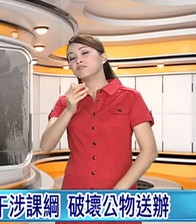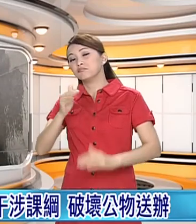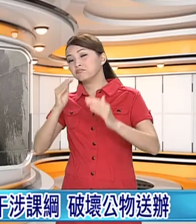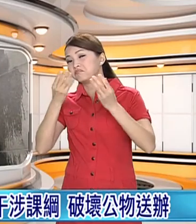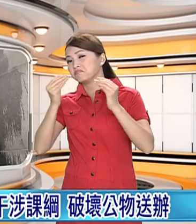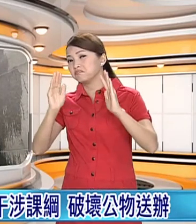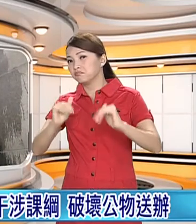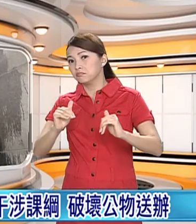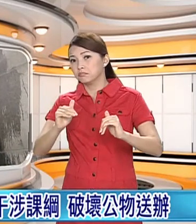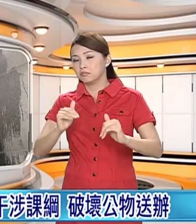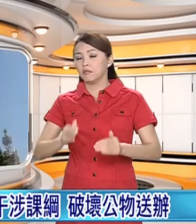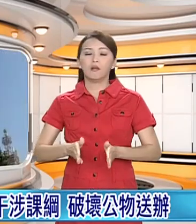会提告。